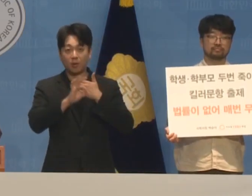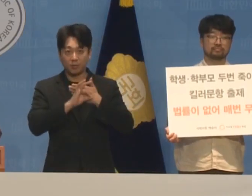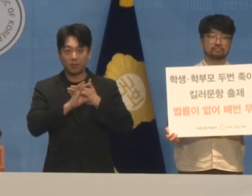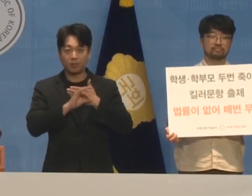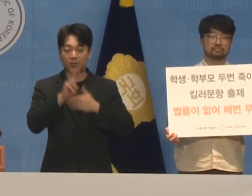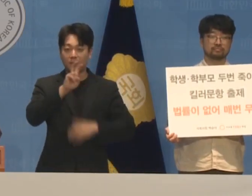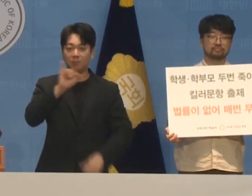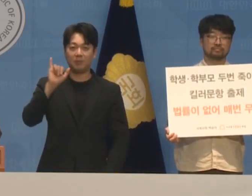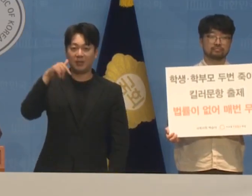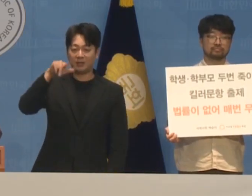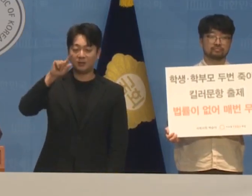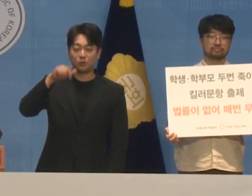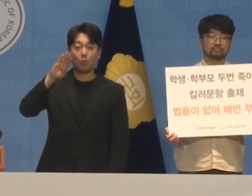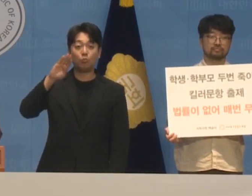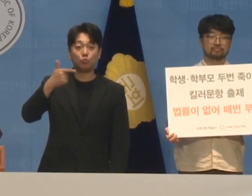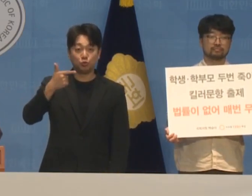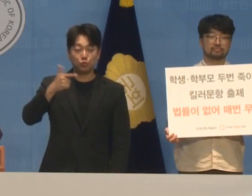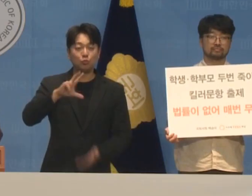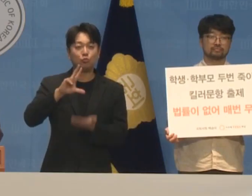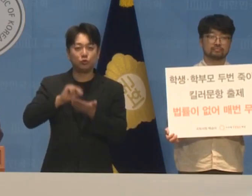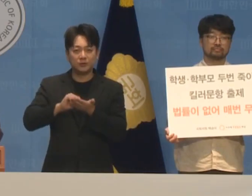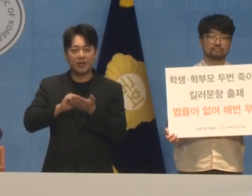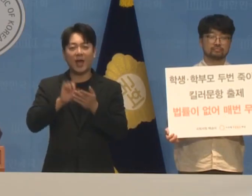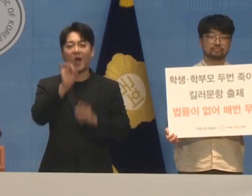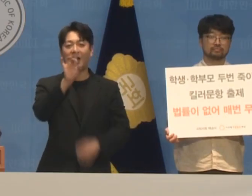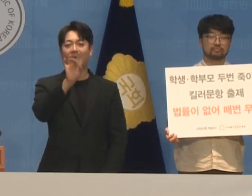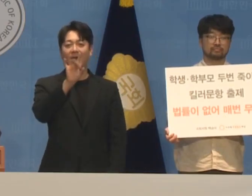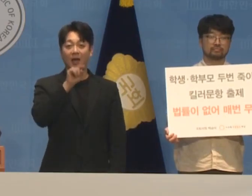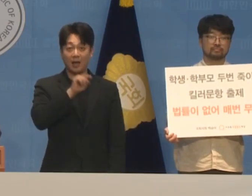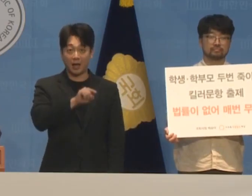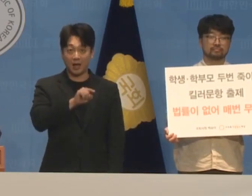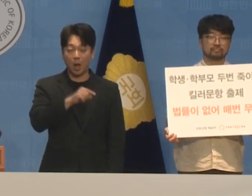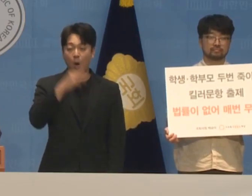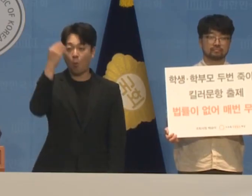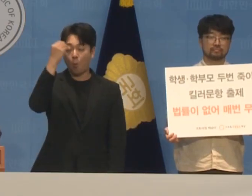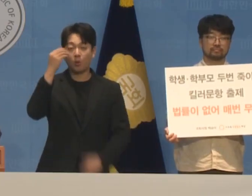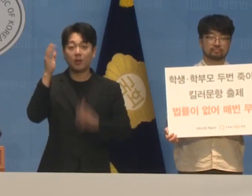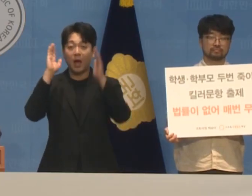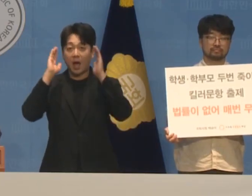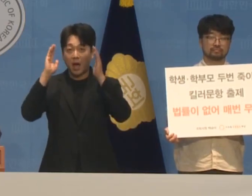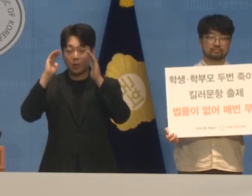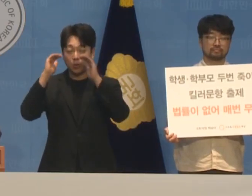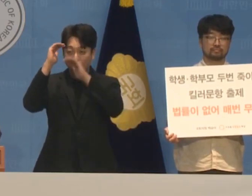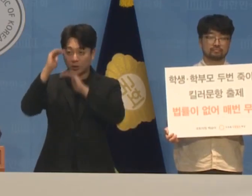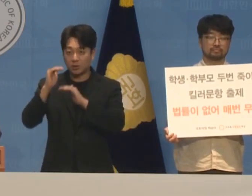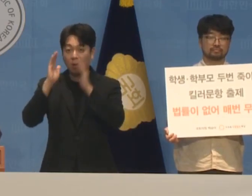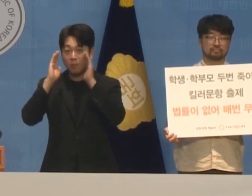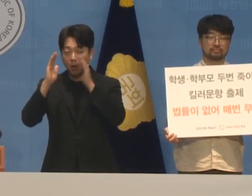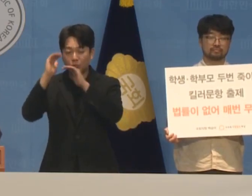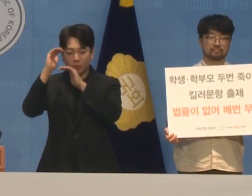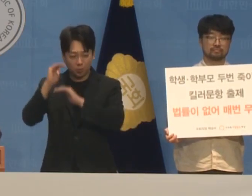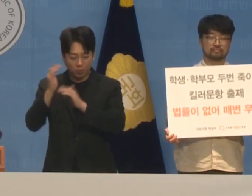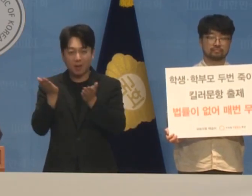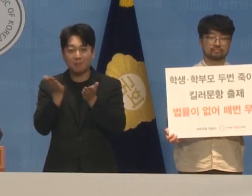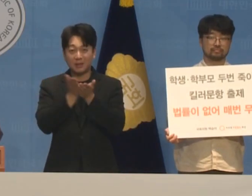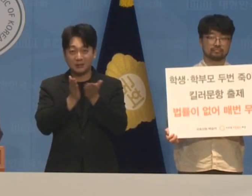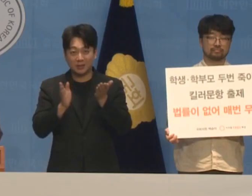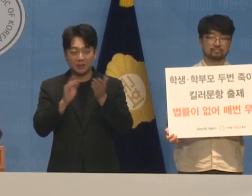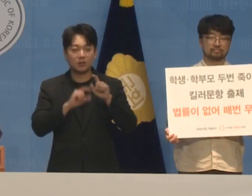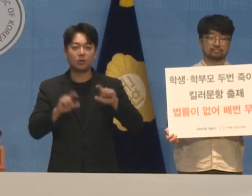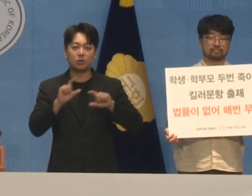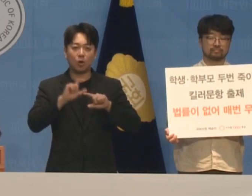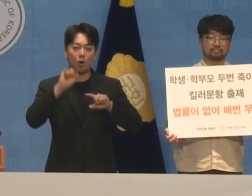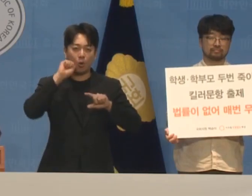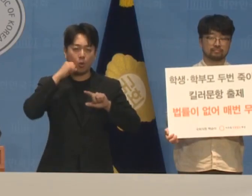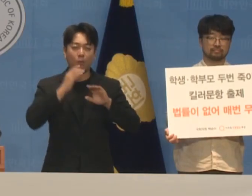미적분 27번 1개 문항이 고교 교육과정의 범위와 수준을 벗어나 출제된 것으로 판정되었습니다.